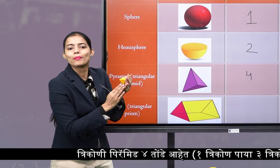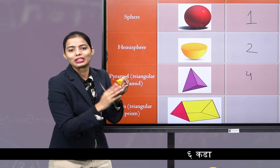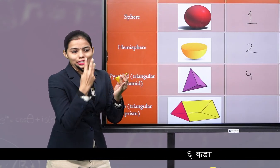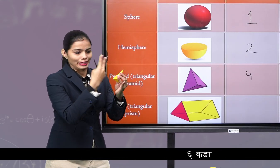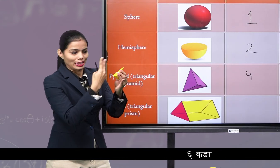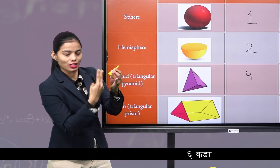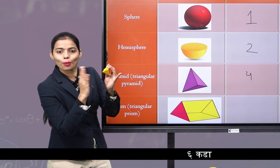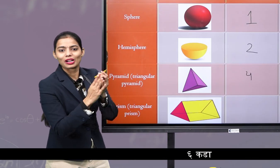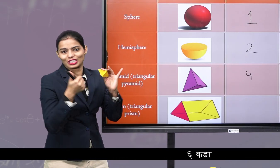6 कडा